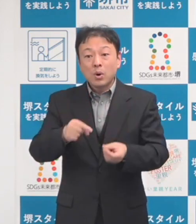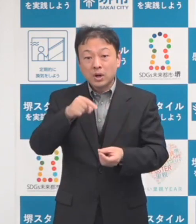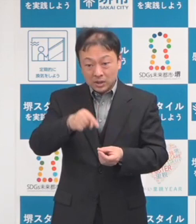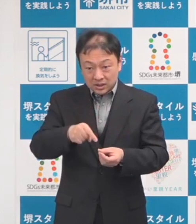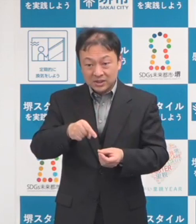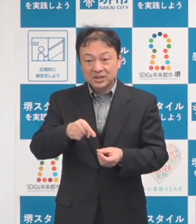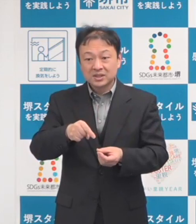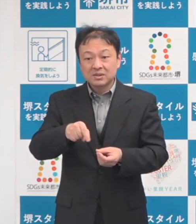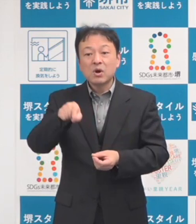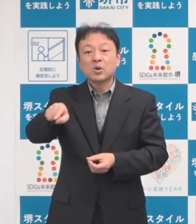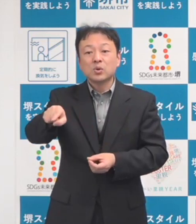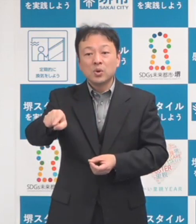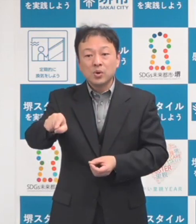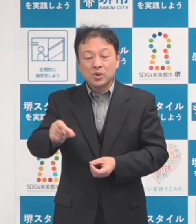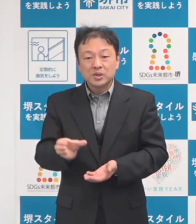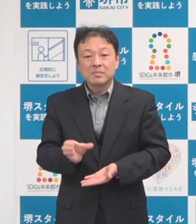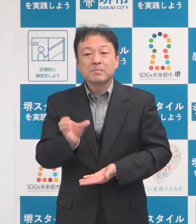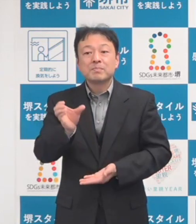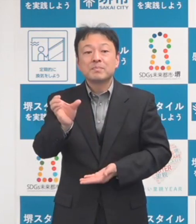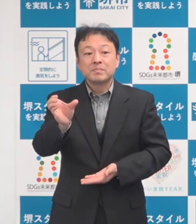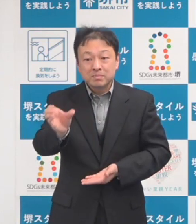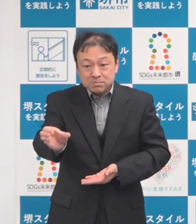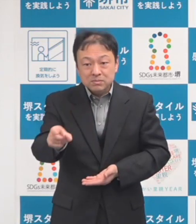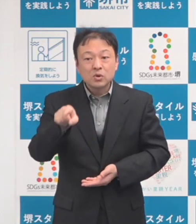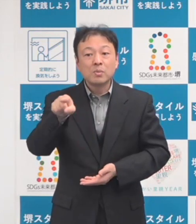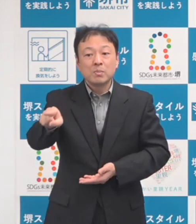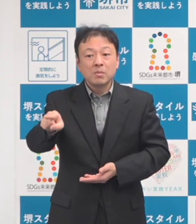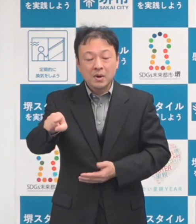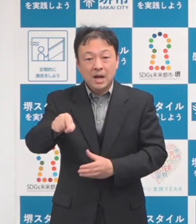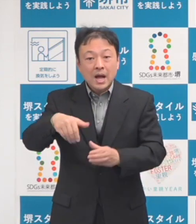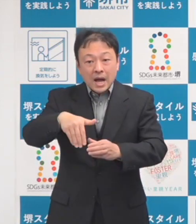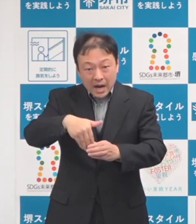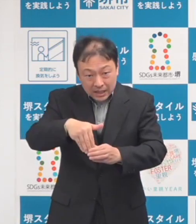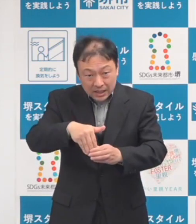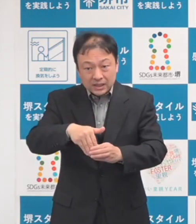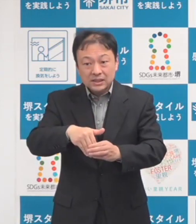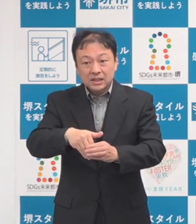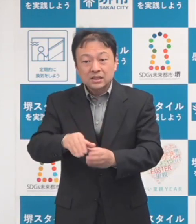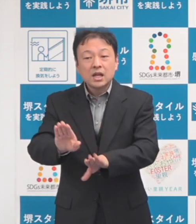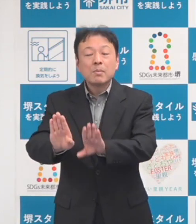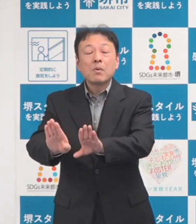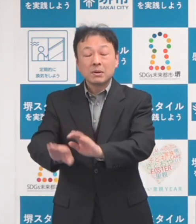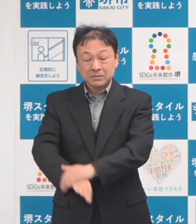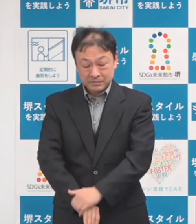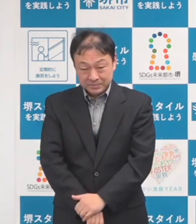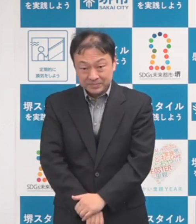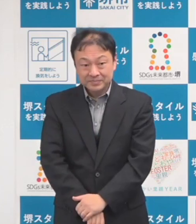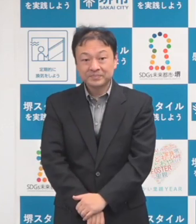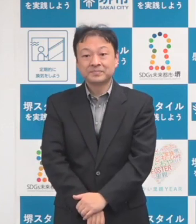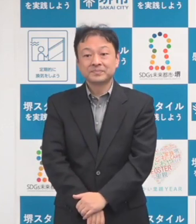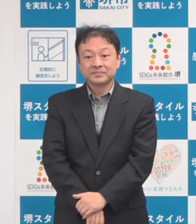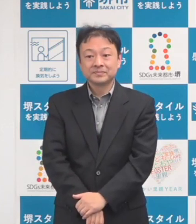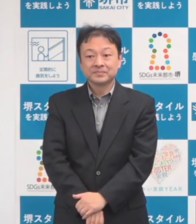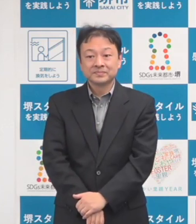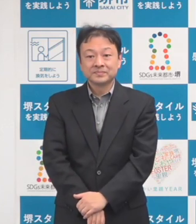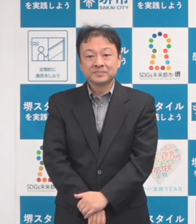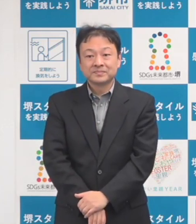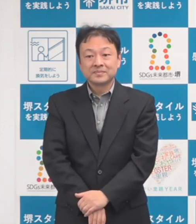ちらに持ってきていただければ洗浄して保管をしてもらえるという仕組みです。ボトルには